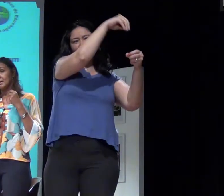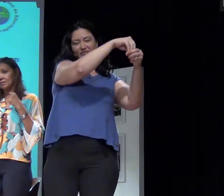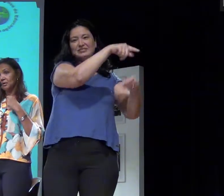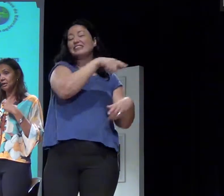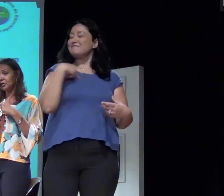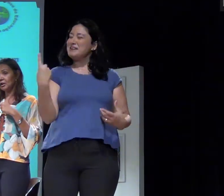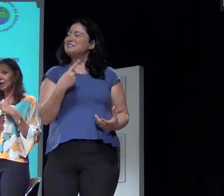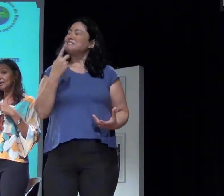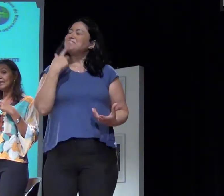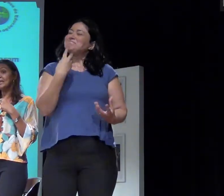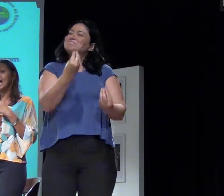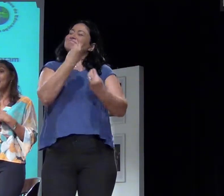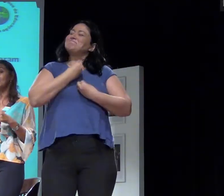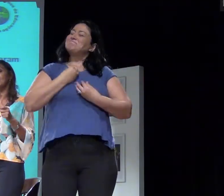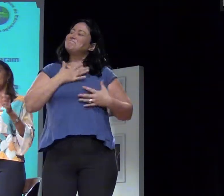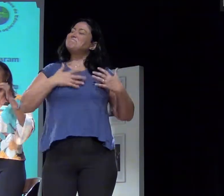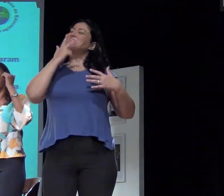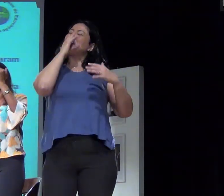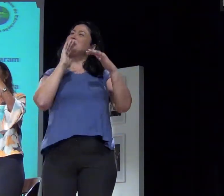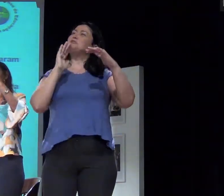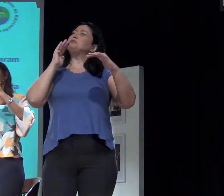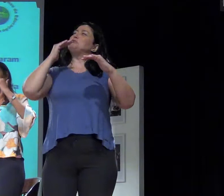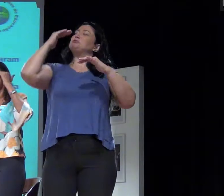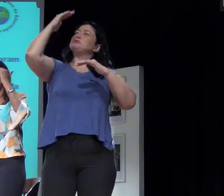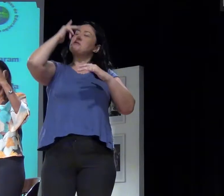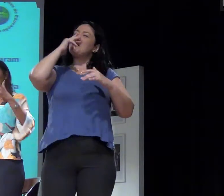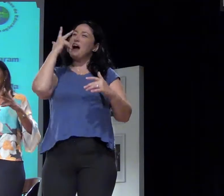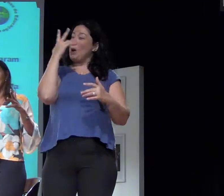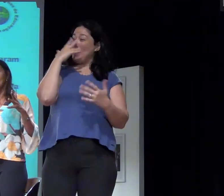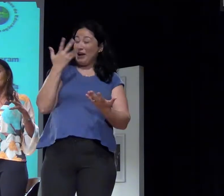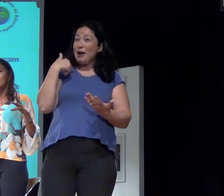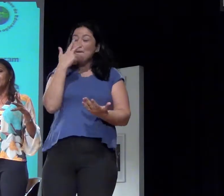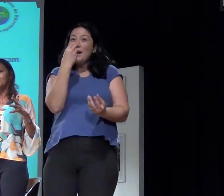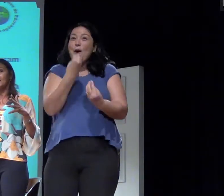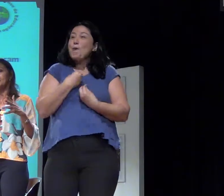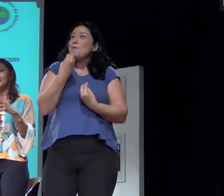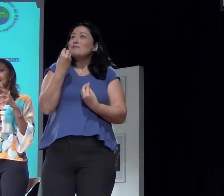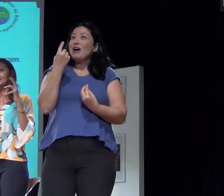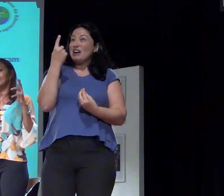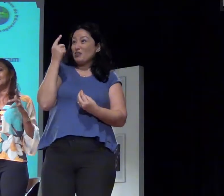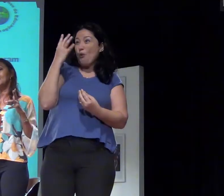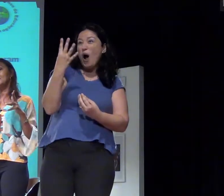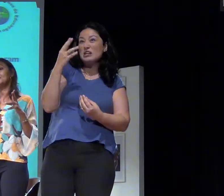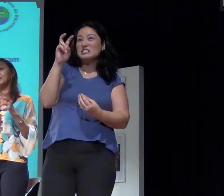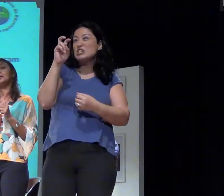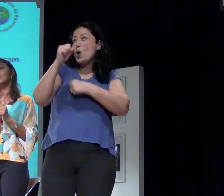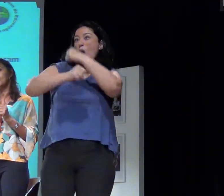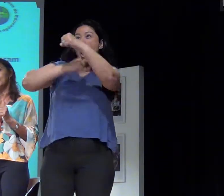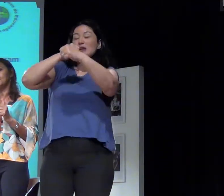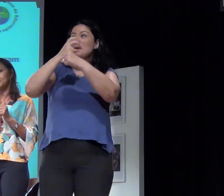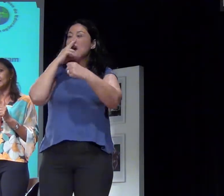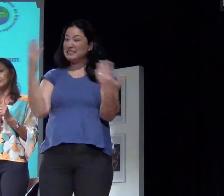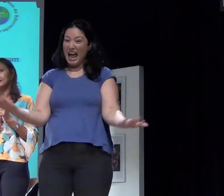é um avanço grande, e é um sinal que daqui a 4 anos, daqui a 5 anos, nós teremos uma realidade totalmente diferente